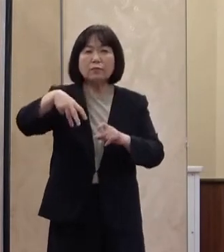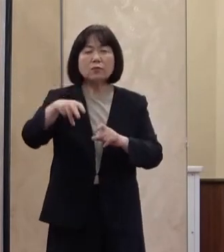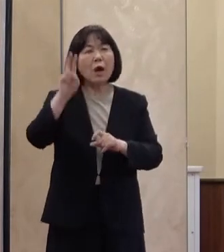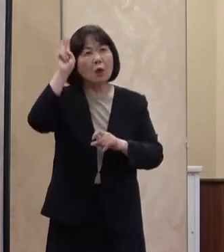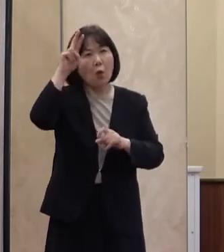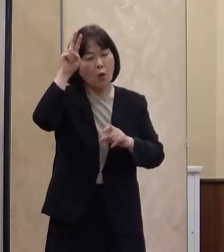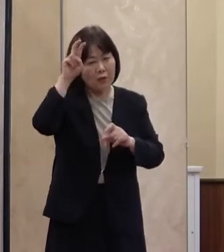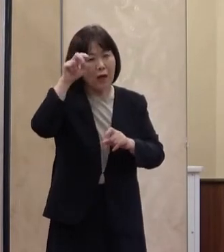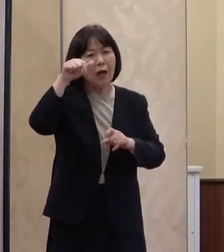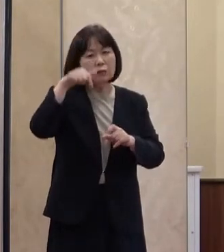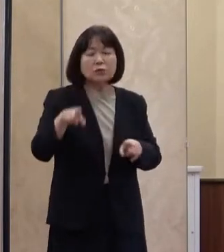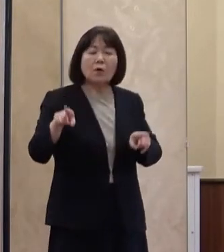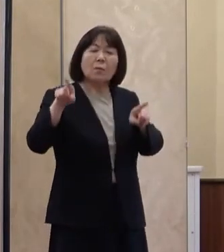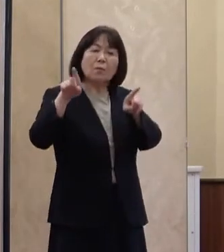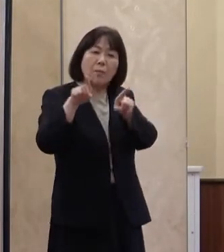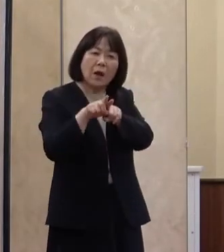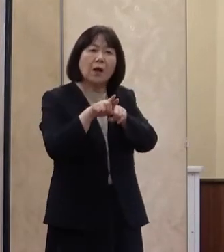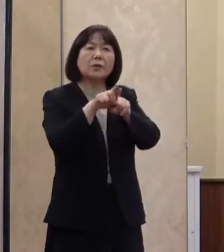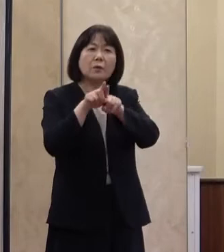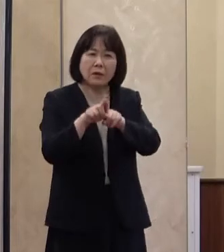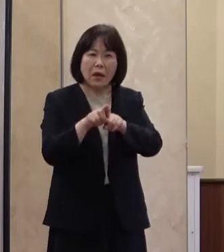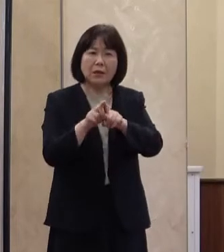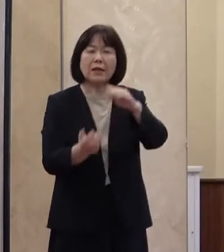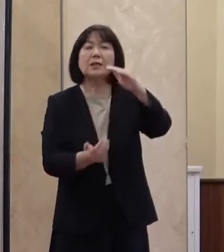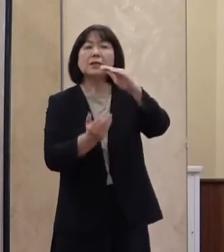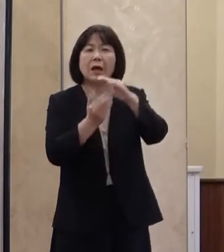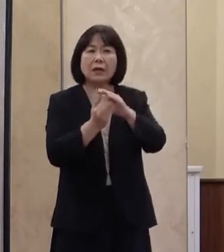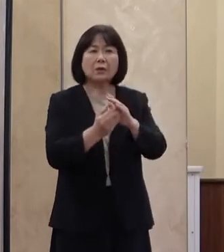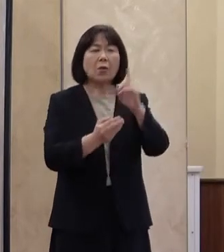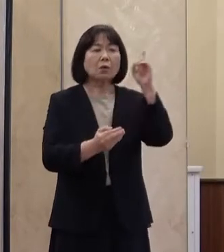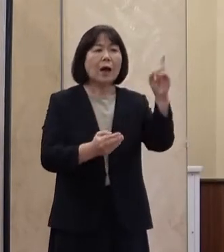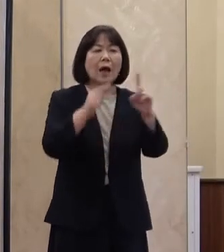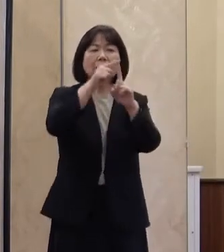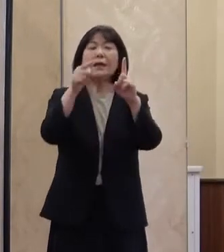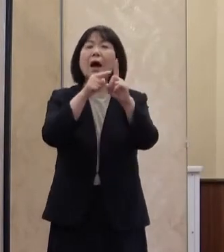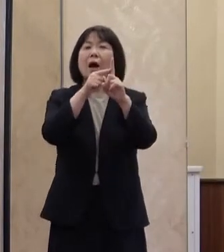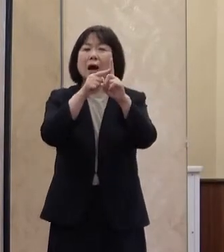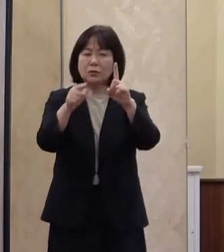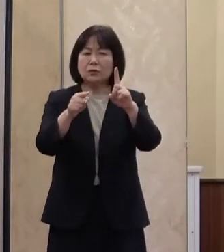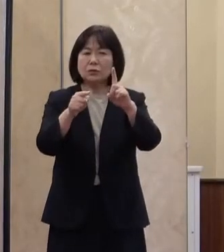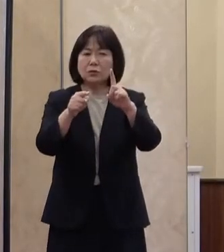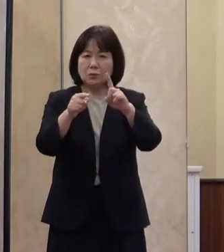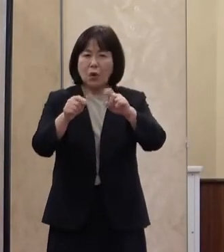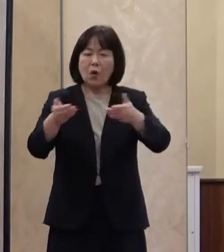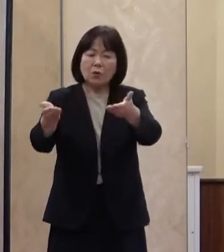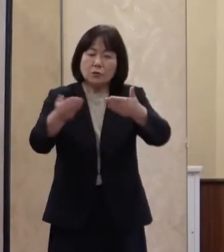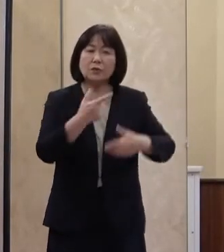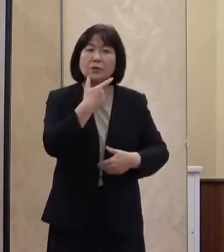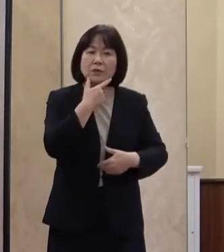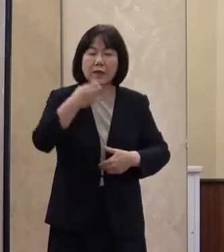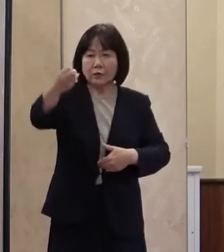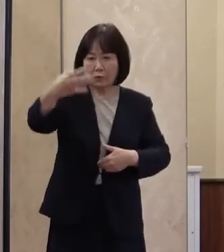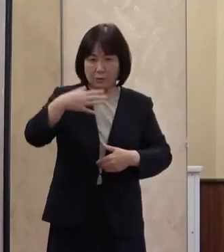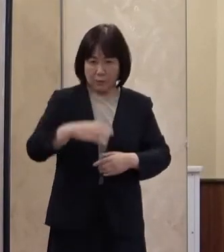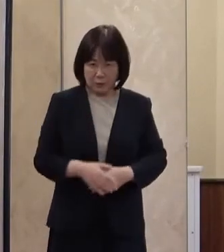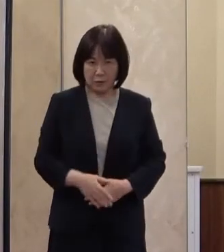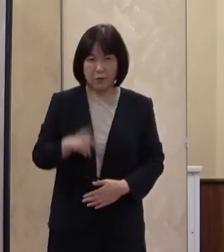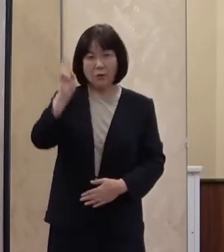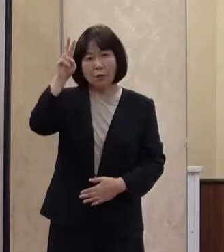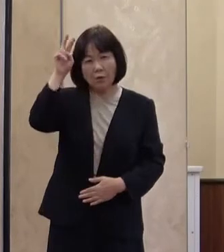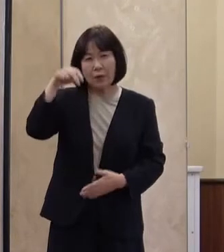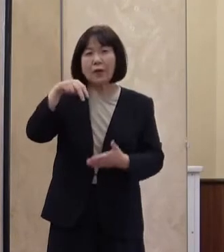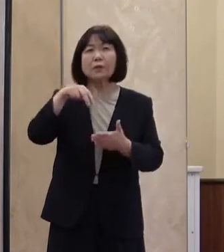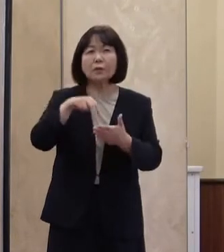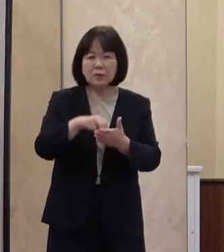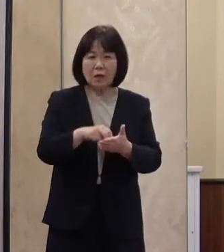パートナーとして最高数字の IR を誘致したいというふうに言っています。で、大阪としてもその最高数